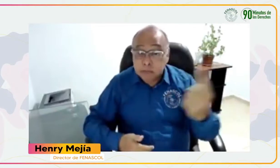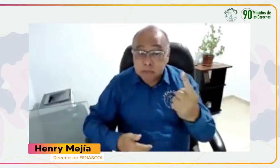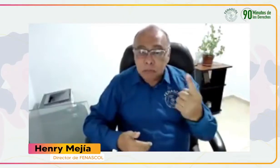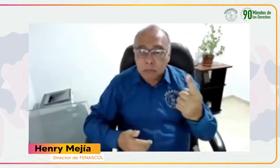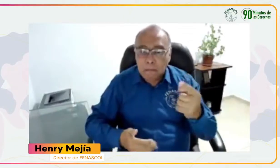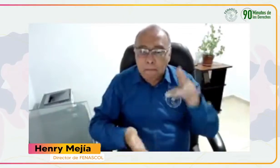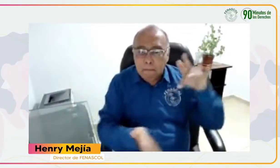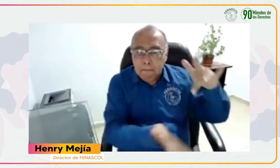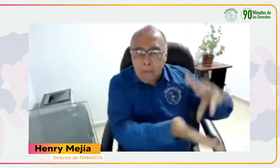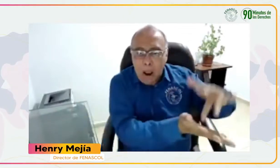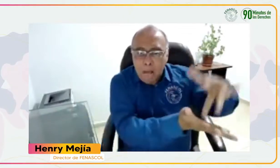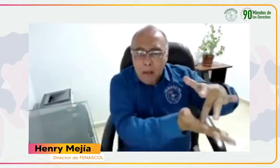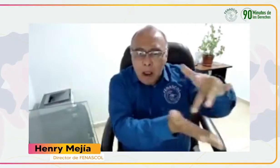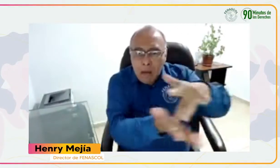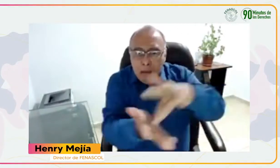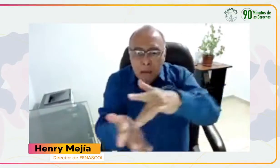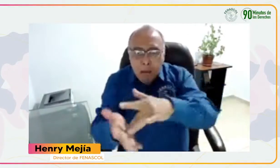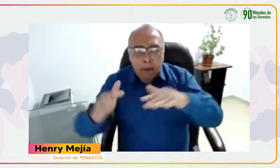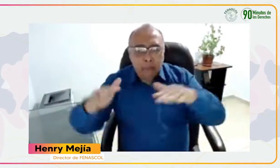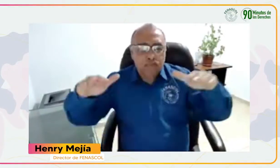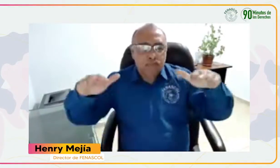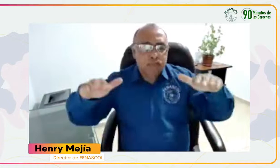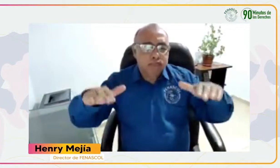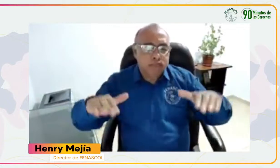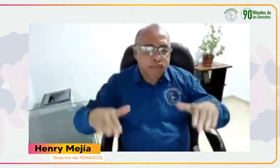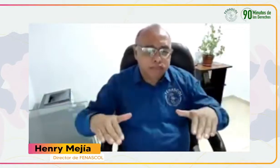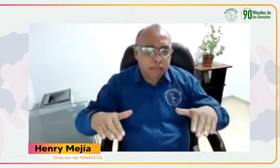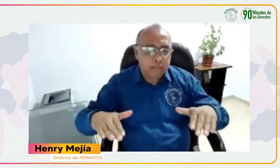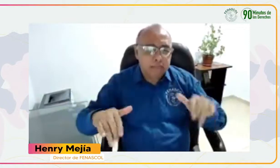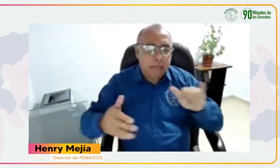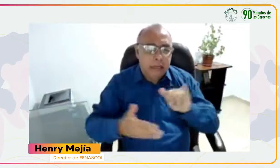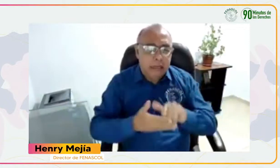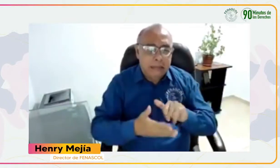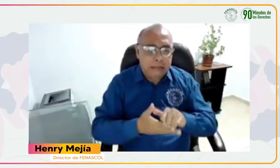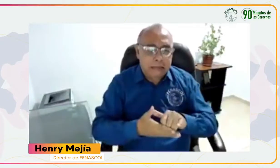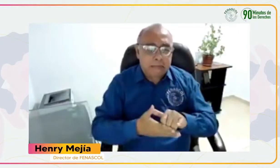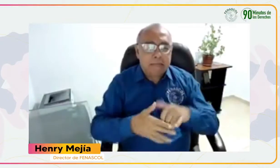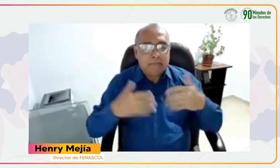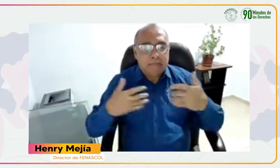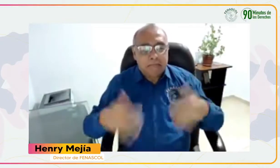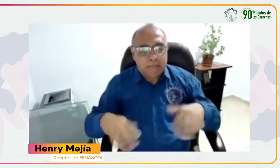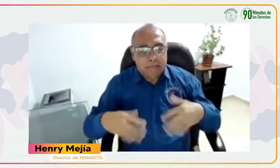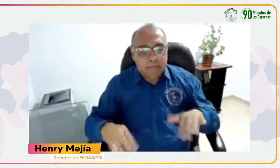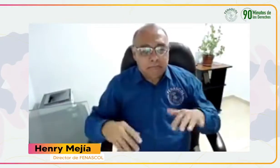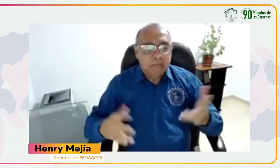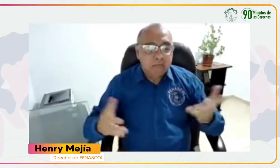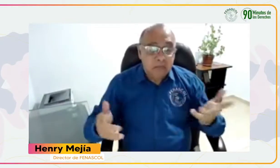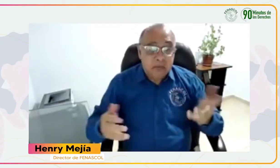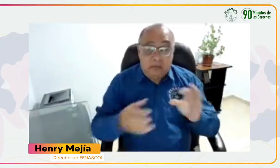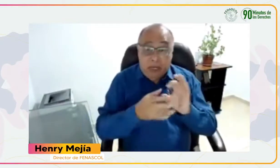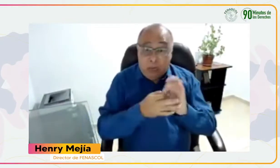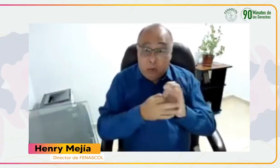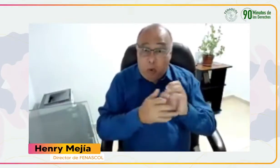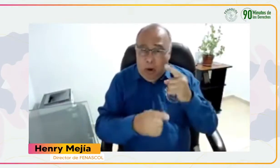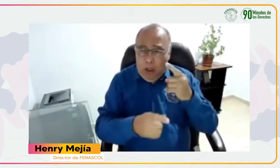una preocupación, porque sabemos que de pronto la participación de las mujeres en los diferentes espacios es muy